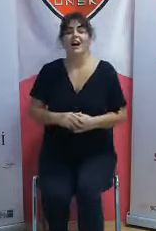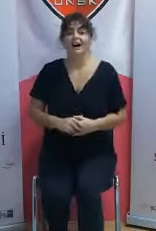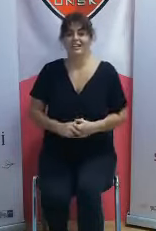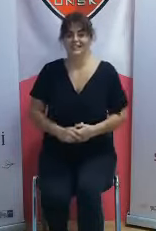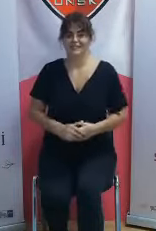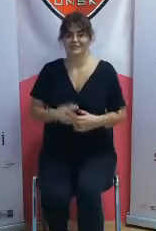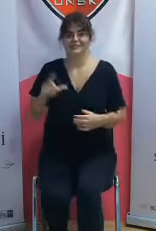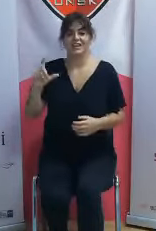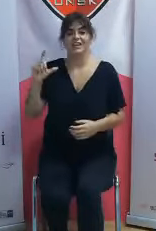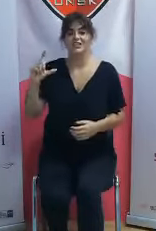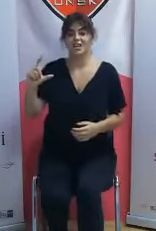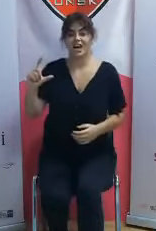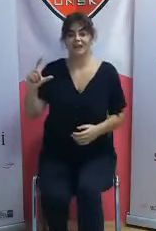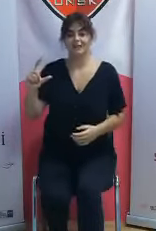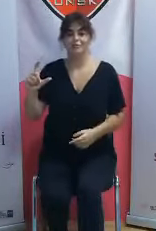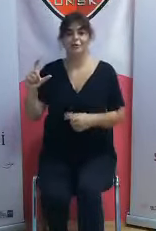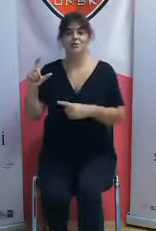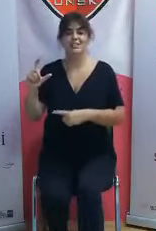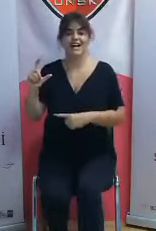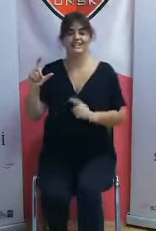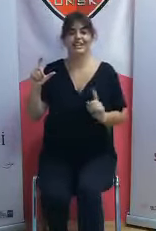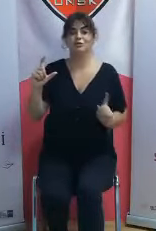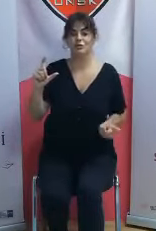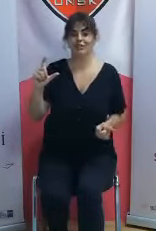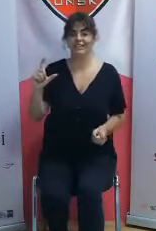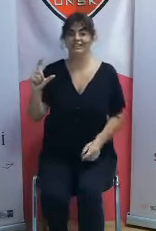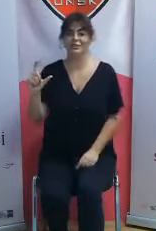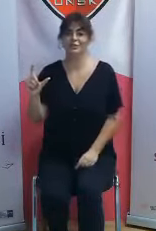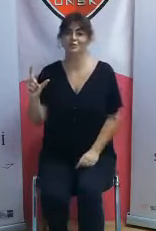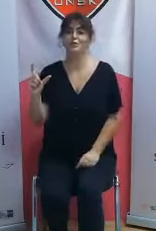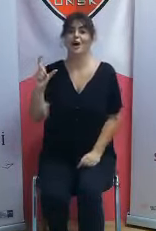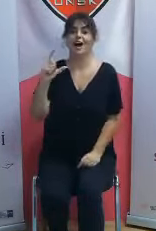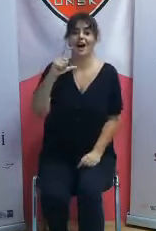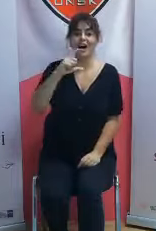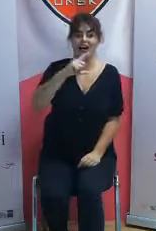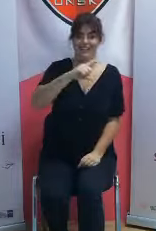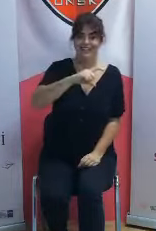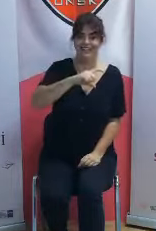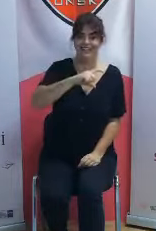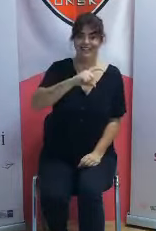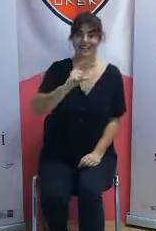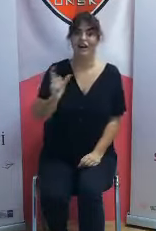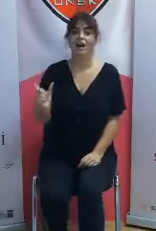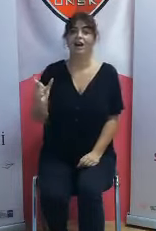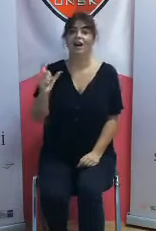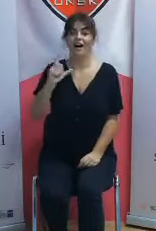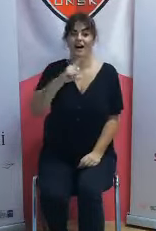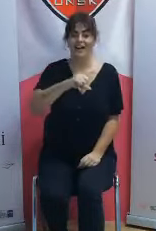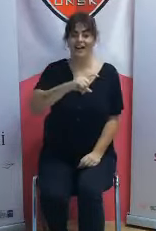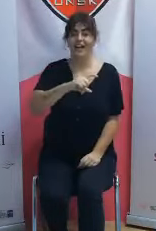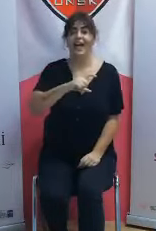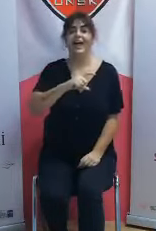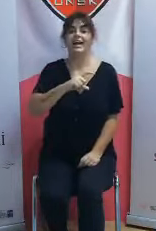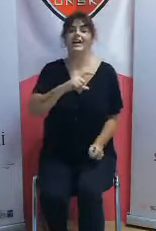Ay. C harfi yapıyoruz. Sağdan sola getiriyoruz. Ay. Ay. Eğer